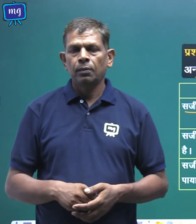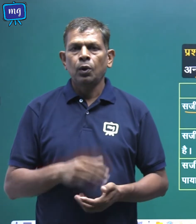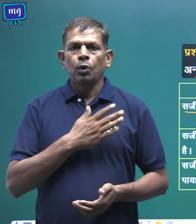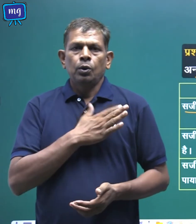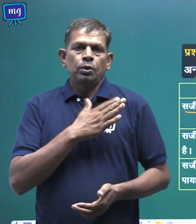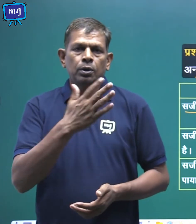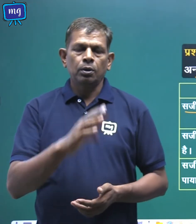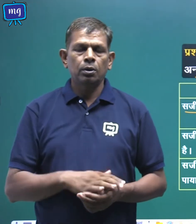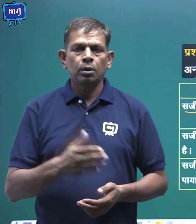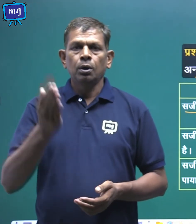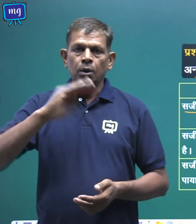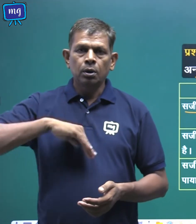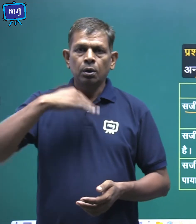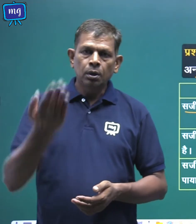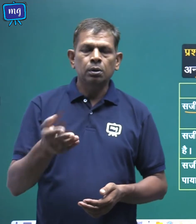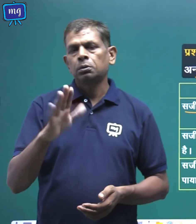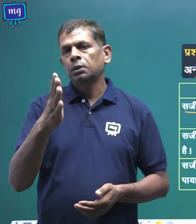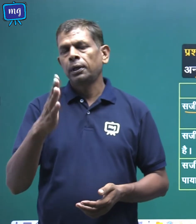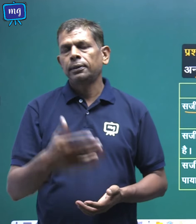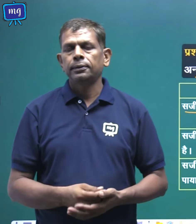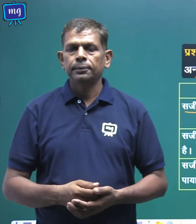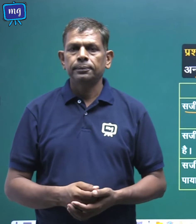निर्जीव सांस नहीं लेते हैं।